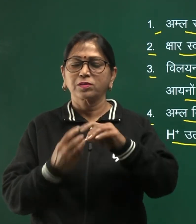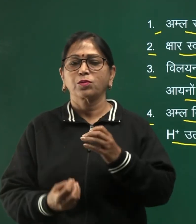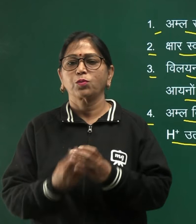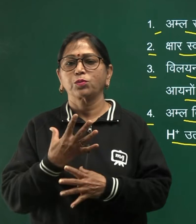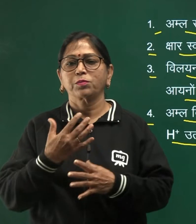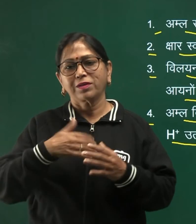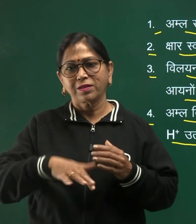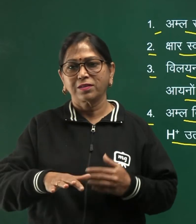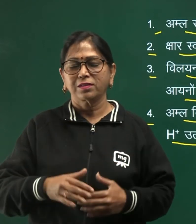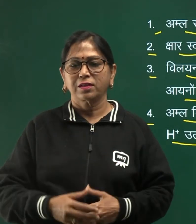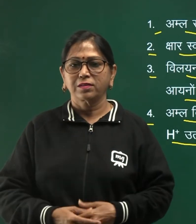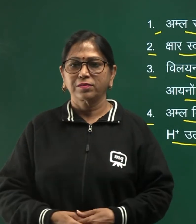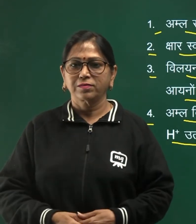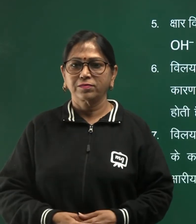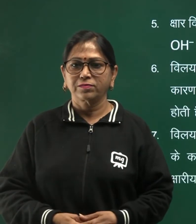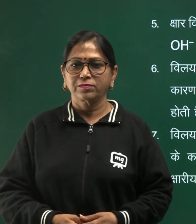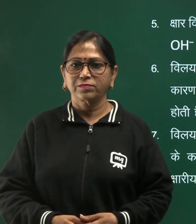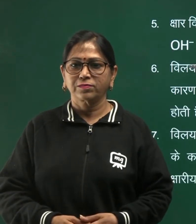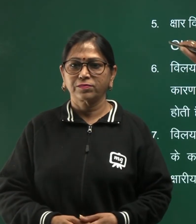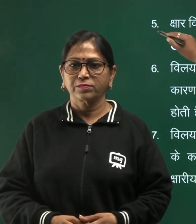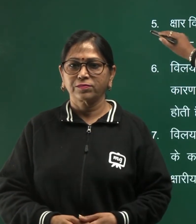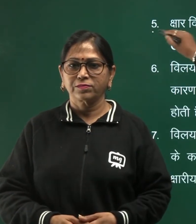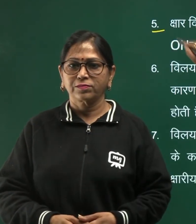ह प्लस उत्पन्न करता है